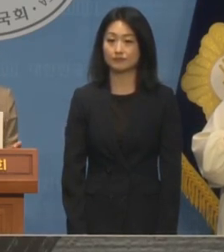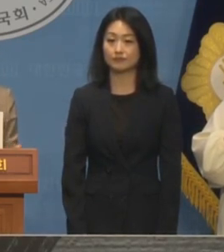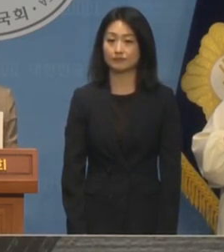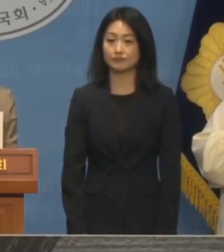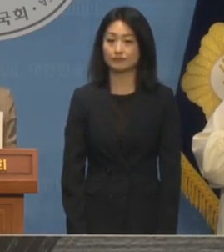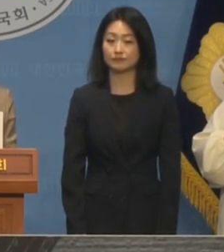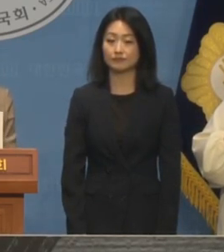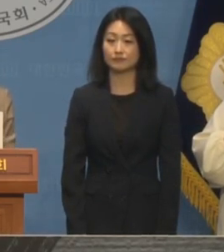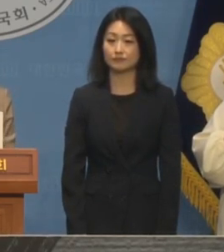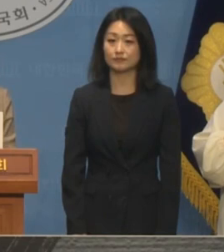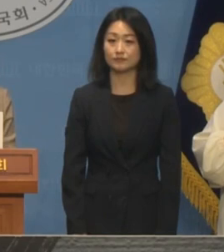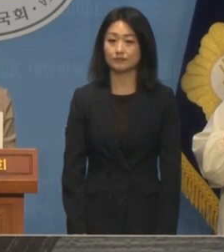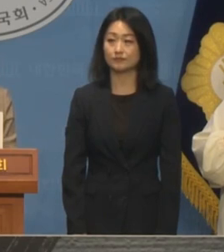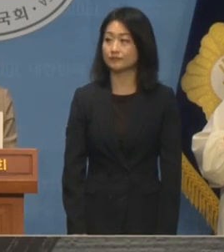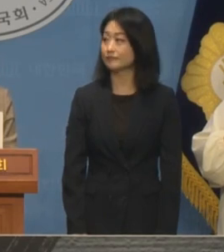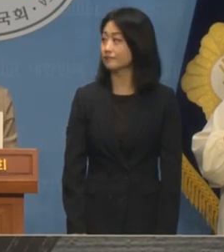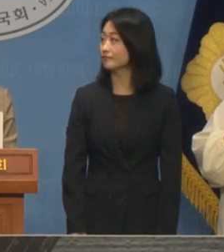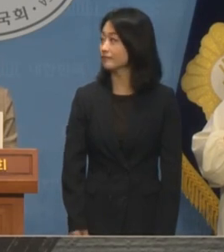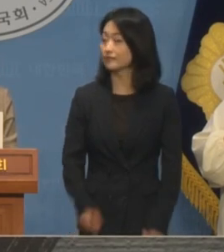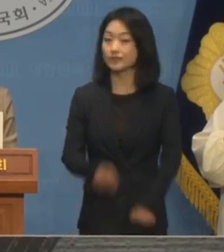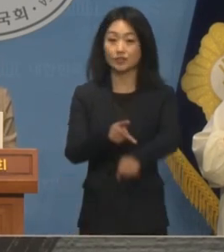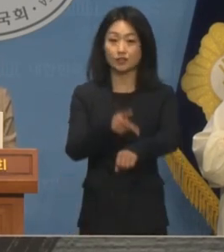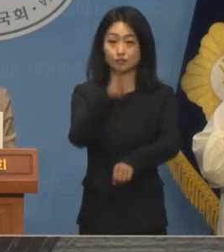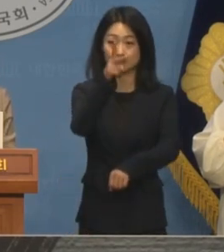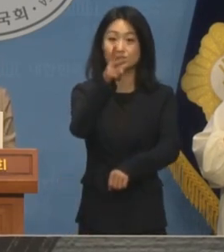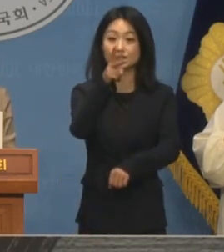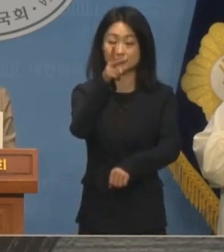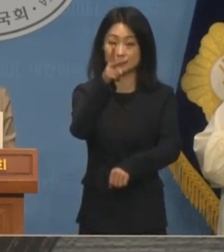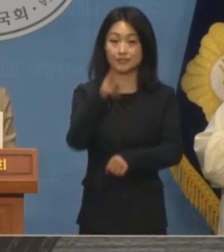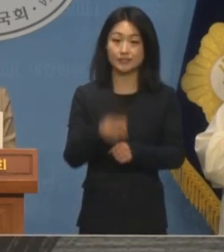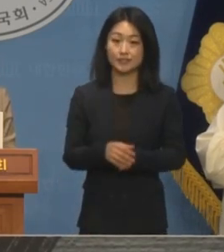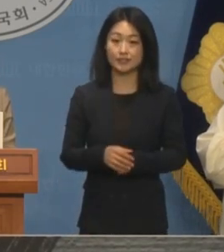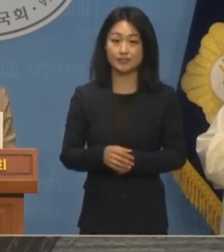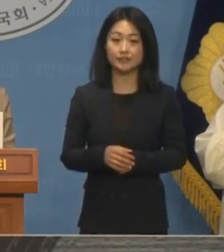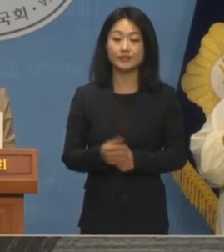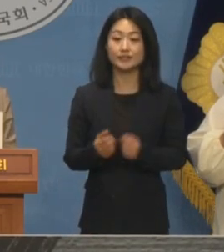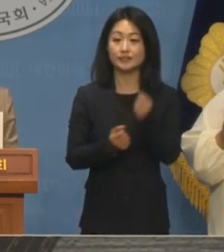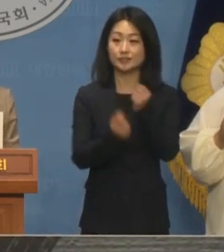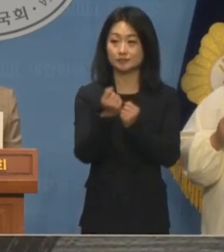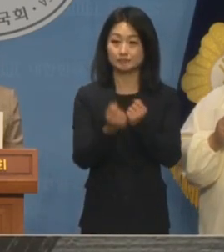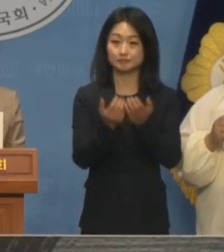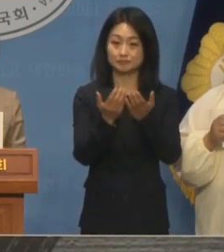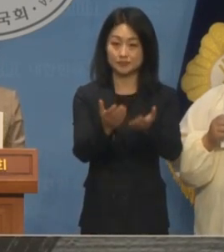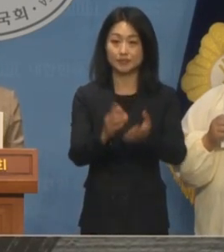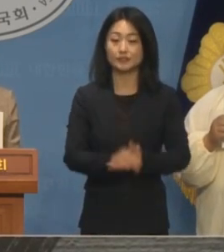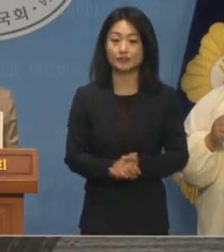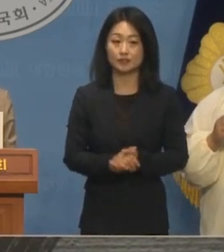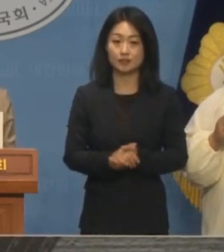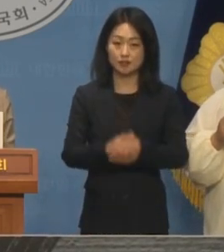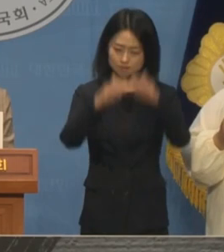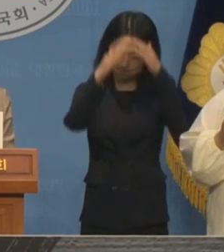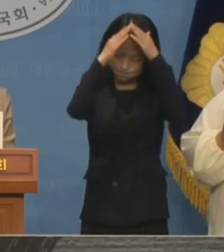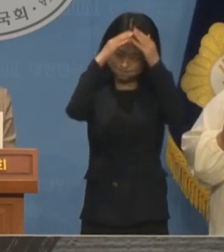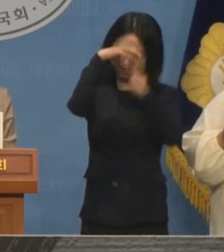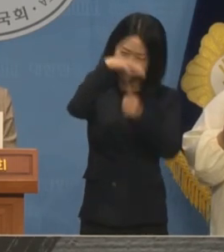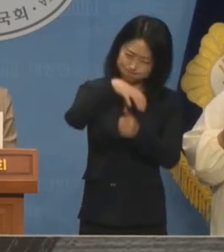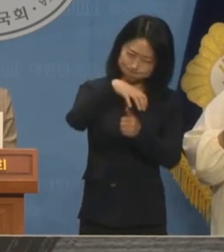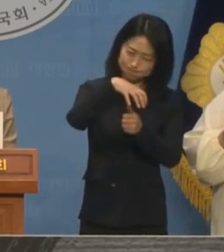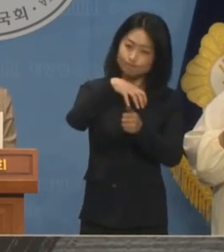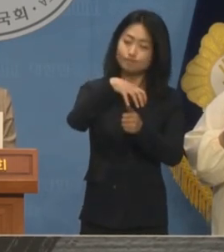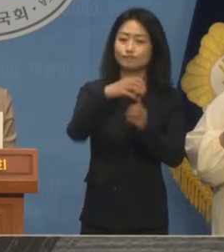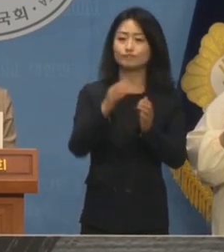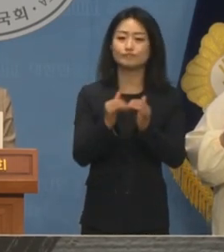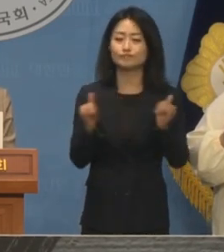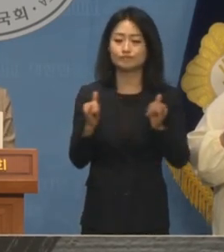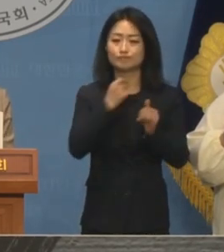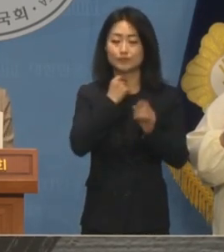네, 저희 기자회견 2시 정각이 되어서 시작하도록 하겠습니다. 갇히는 것이 최선인 삶은 없다. 서울시 탈시설